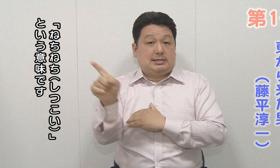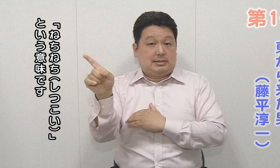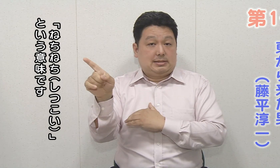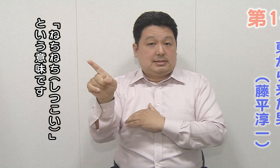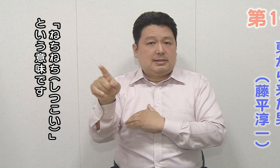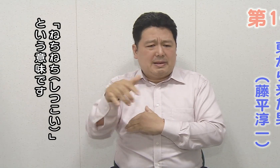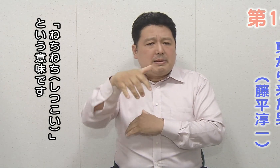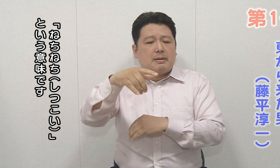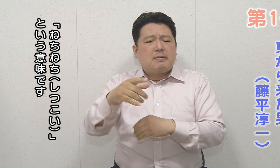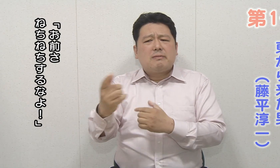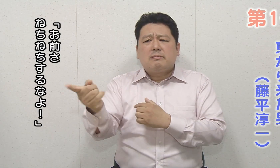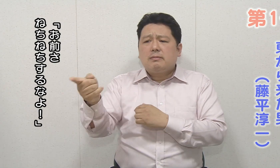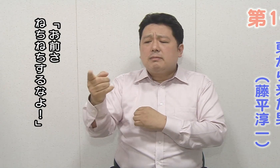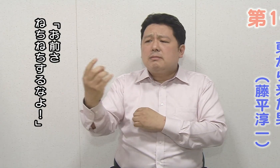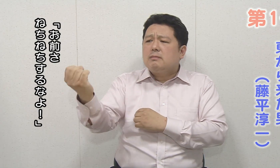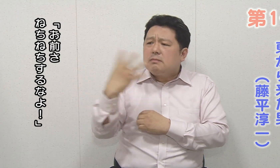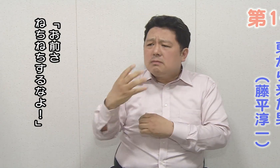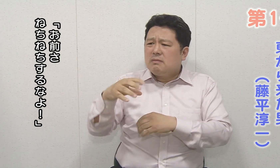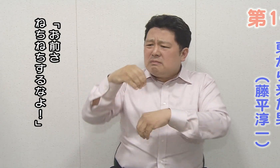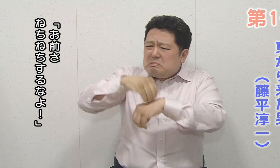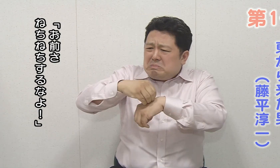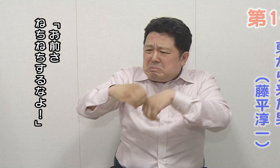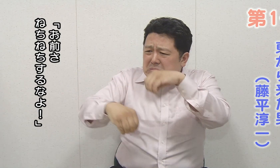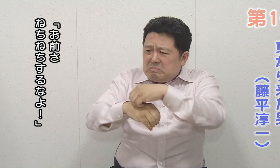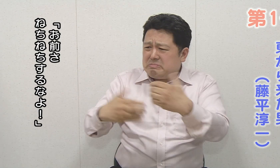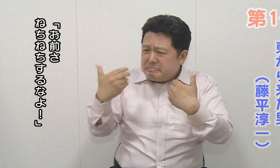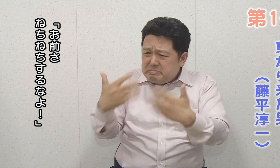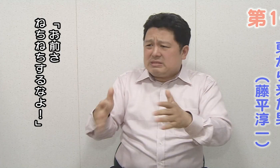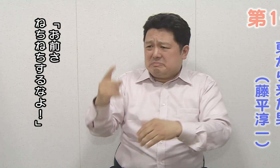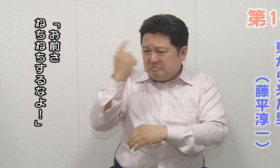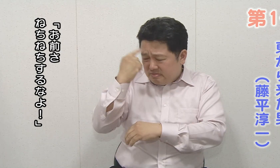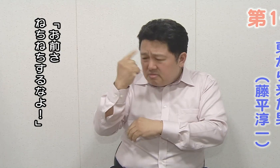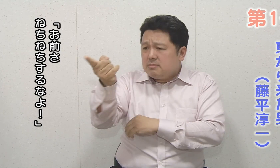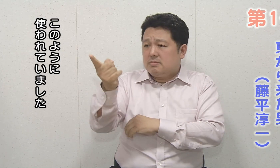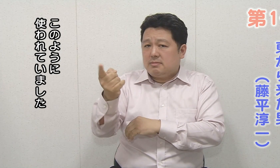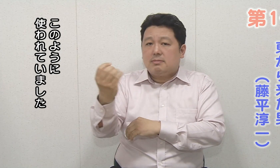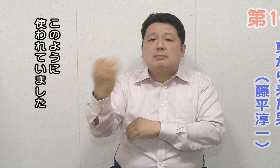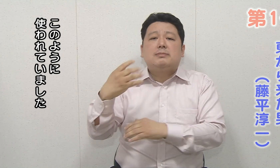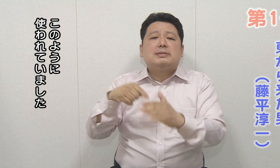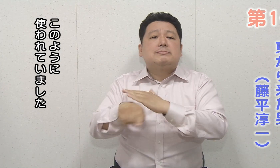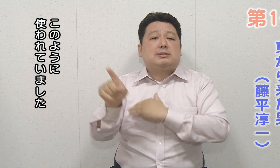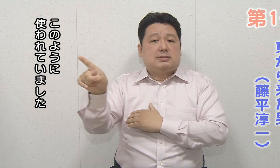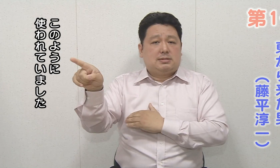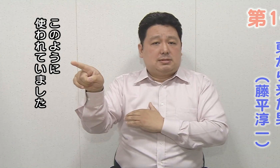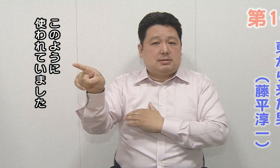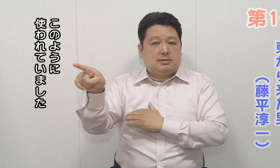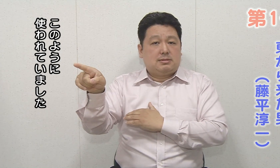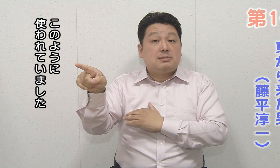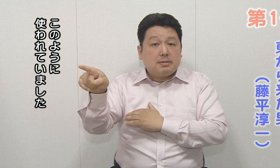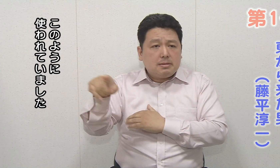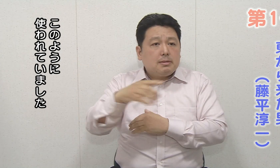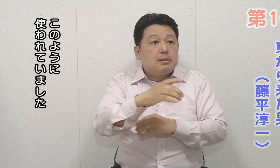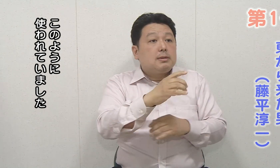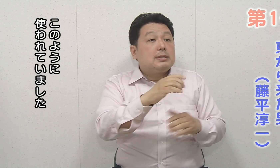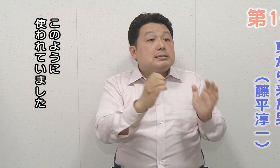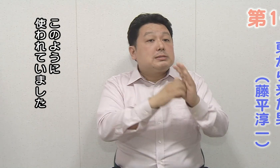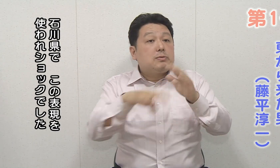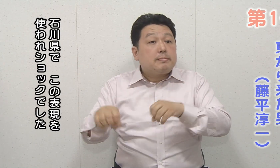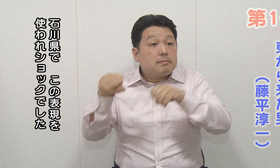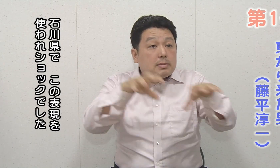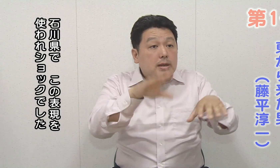ネチネチしつこいという意味です。お前さ、ネチネチするなよ。このように使われてい